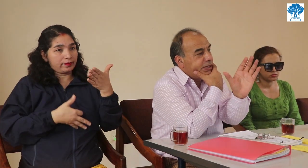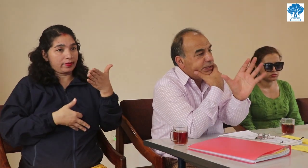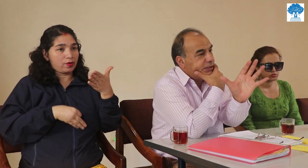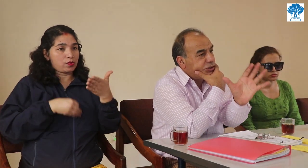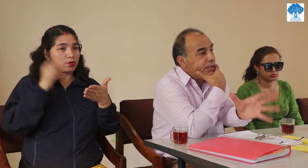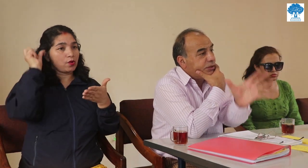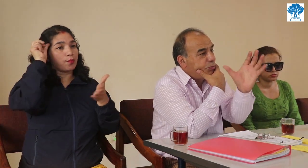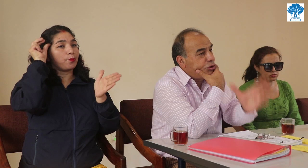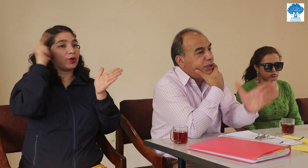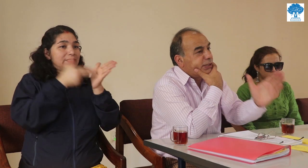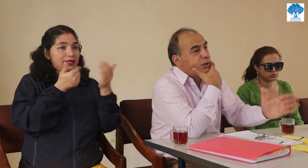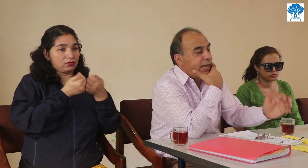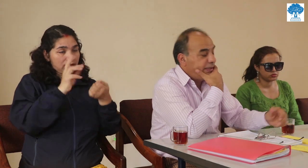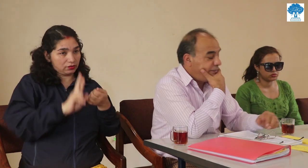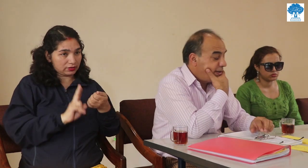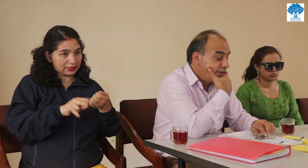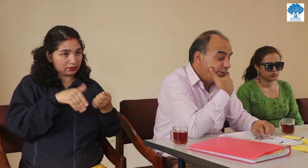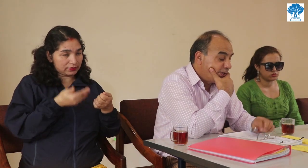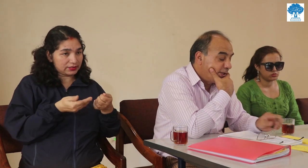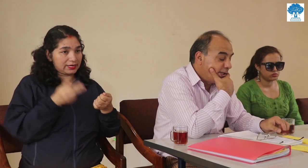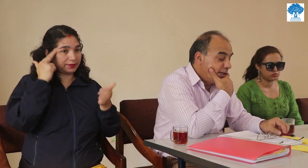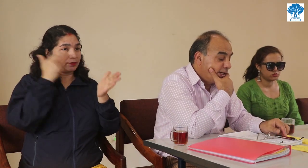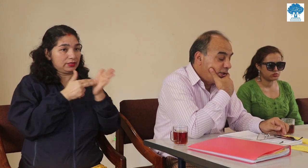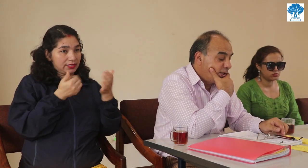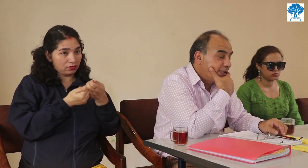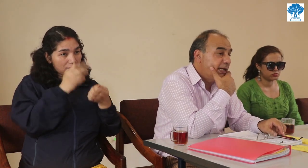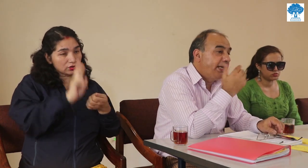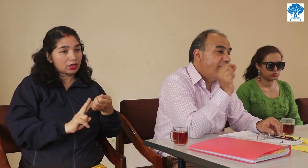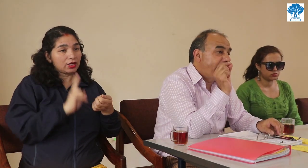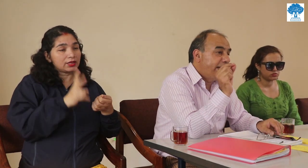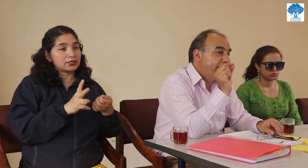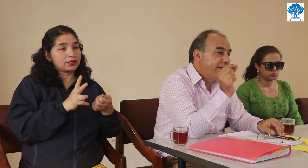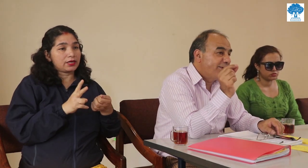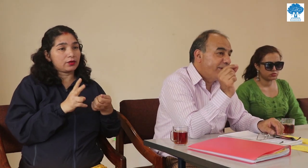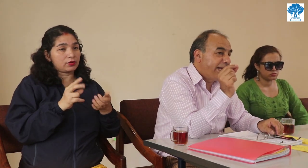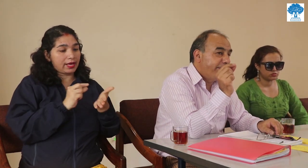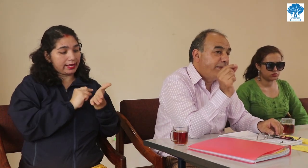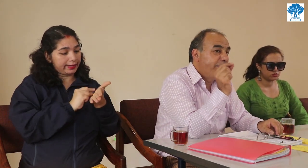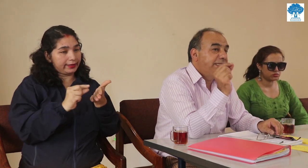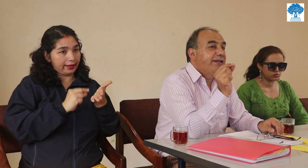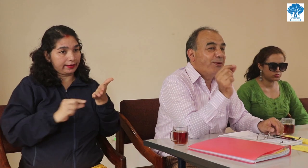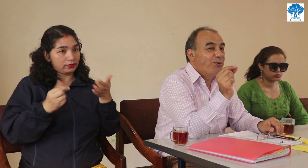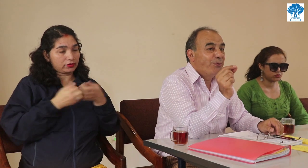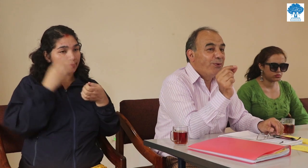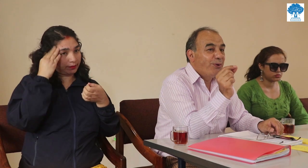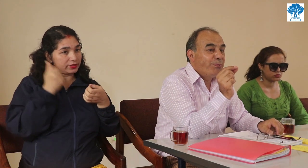त्यस पछाडि चाहिँ चाइल्ड हेल्थको बोटलनेक्सहरूलाई आइडेन्टिफाई गरिदिएको छ। र त्यसैले के एउटा हाइलाइट गरेको छ भने हामीले